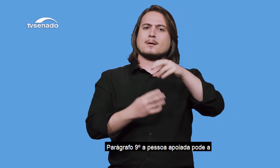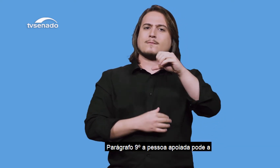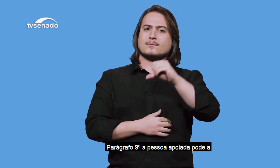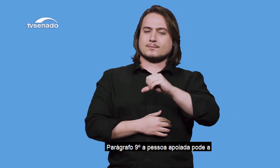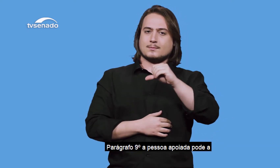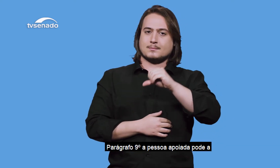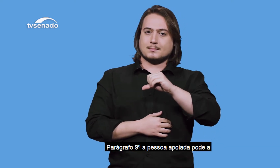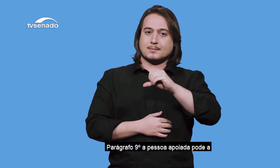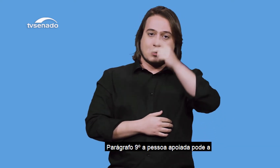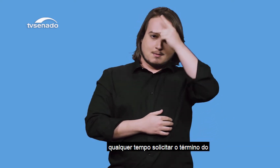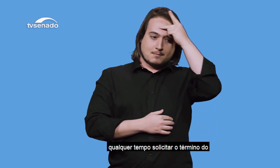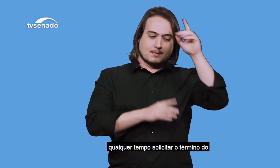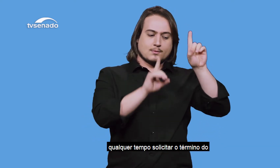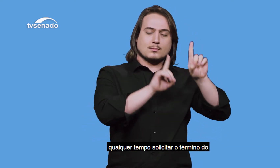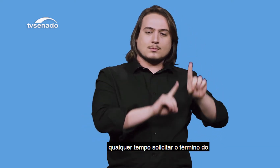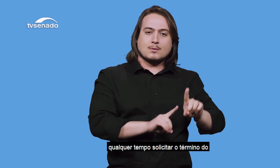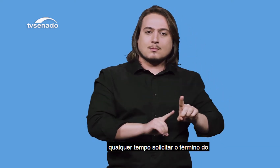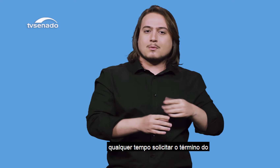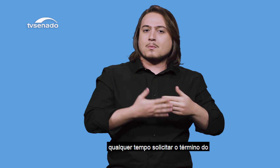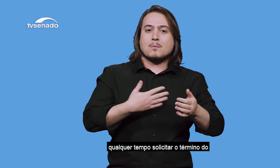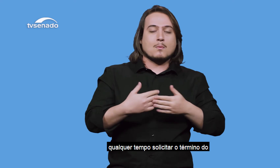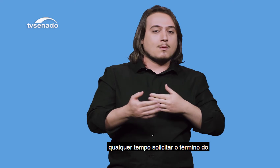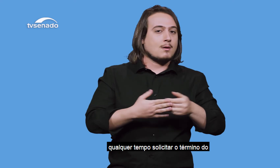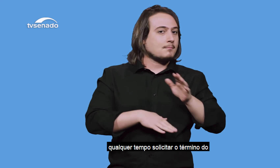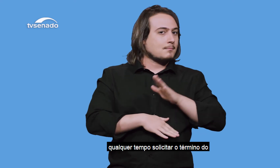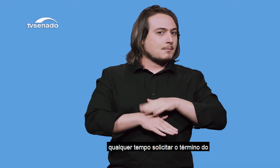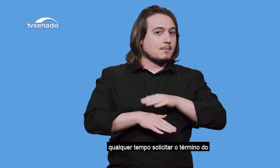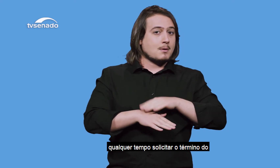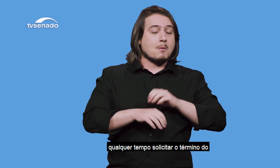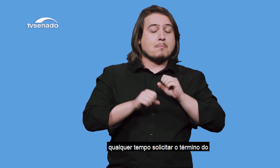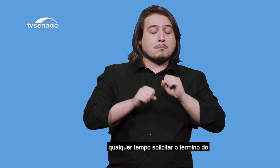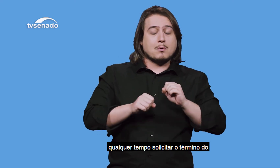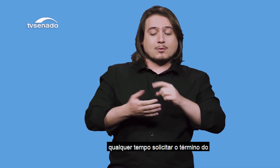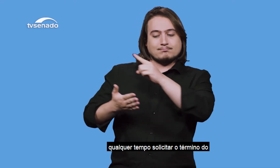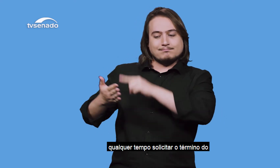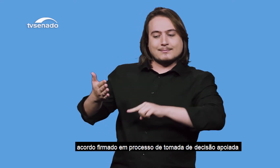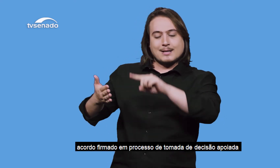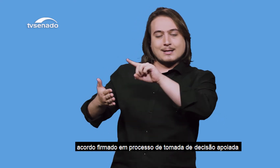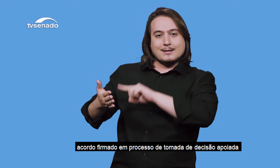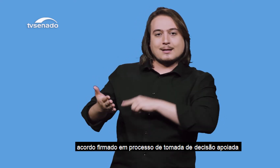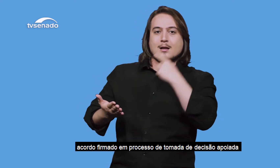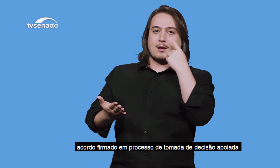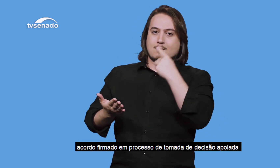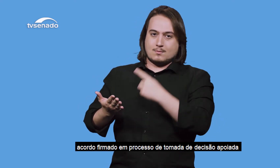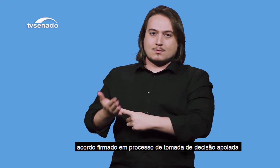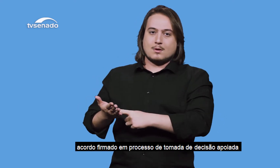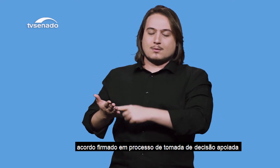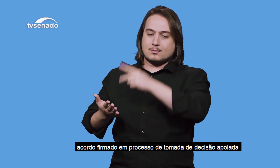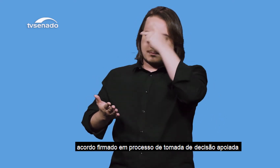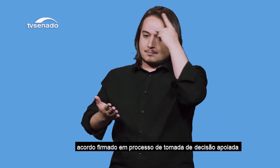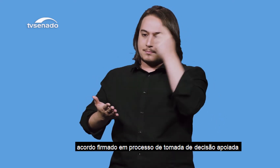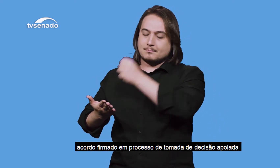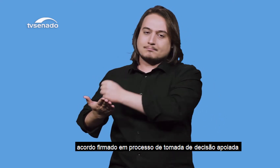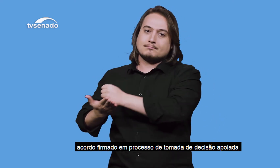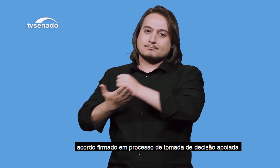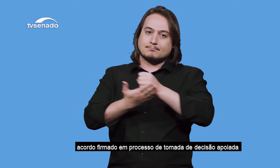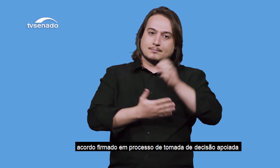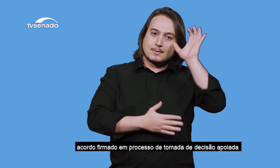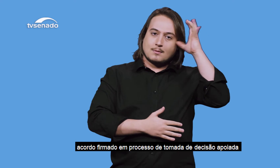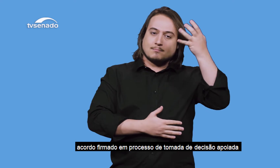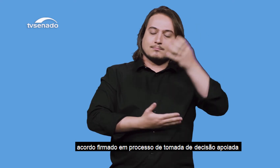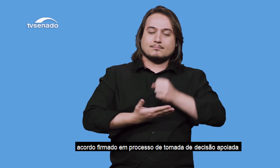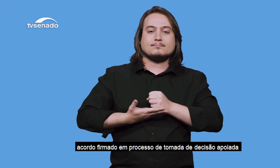pessoa apoiada pode a qualquer tempo e solicitar o término do acordo firmado em processo de tomada de